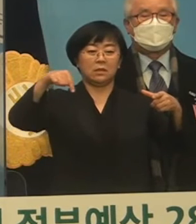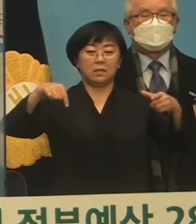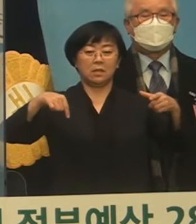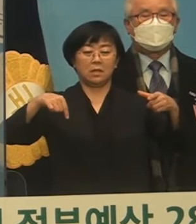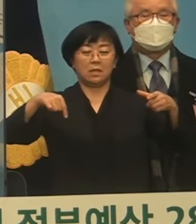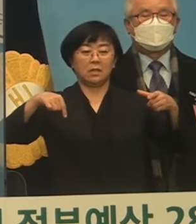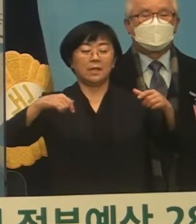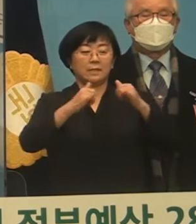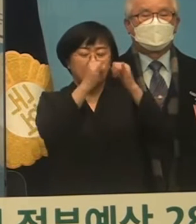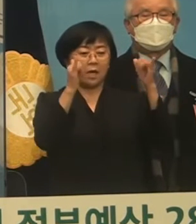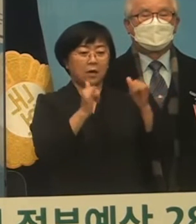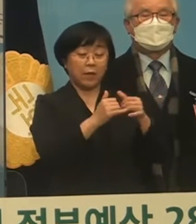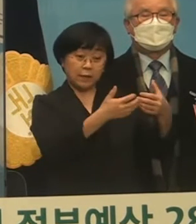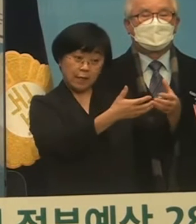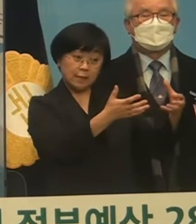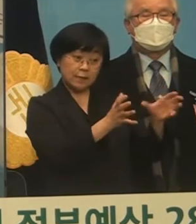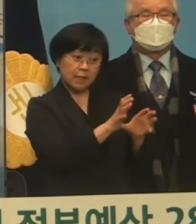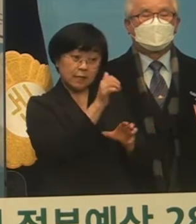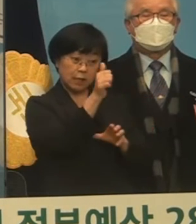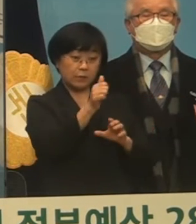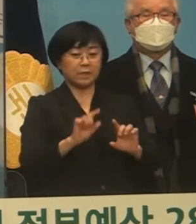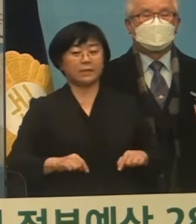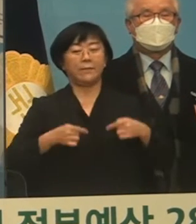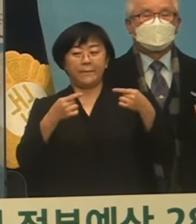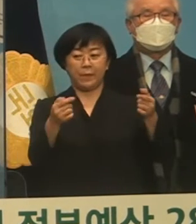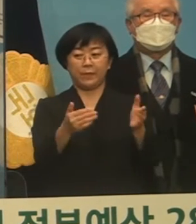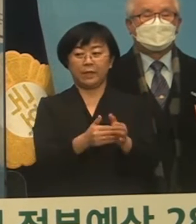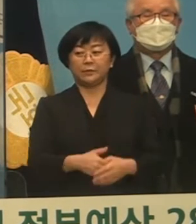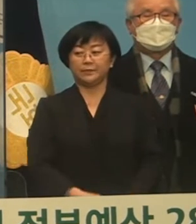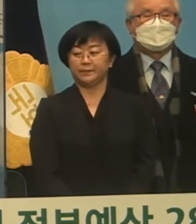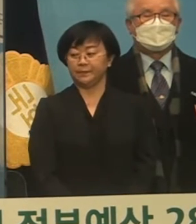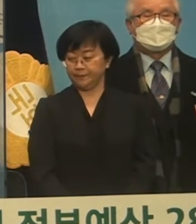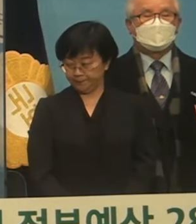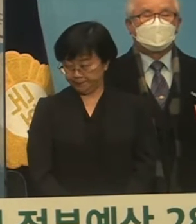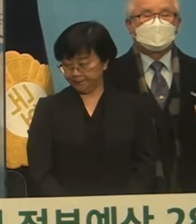기관 사회단체장들이 자리를 함께 해주셨습니다.